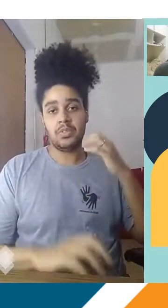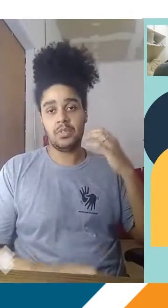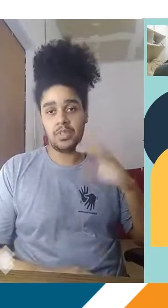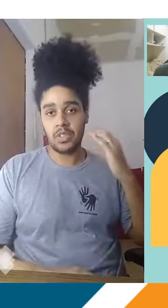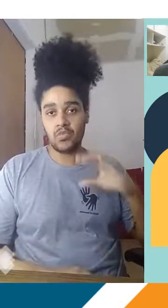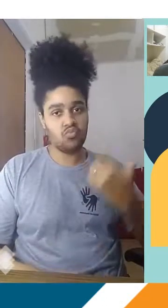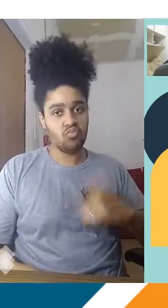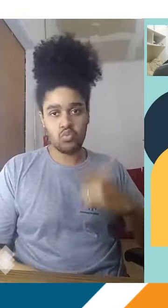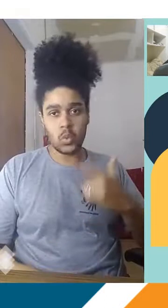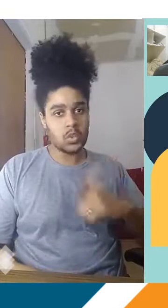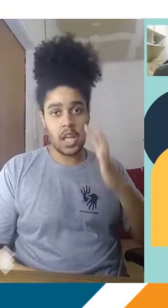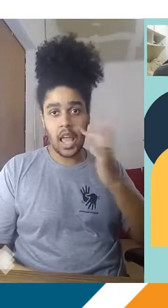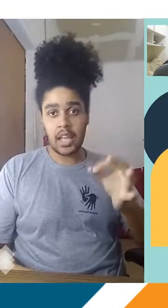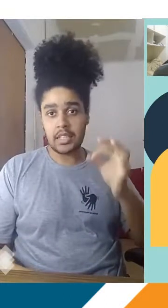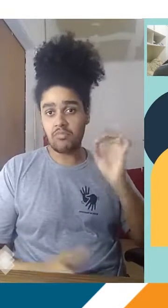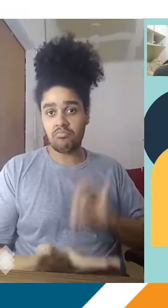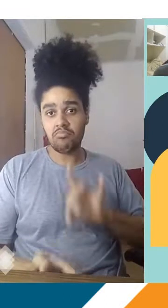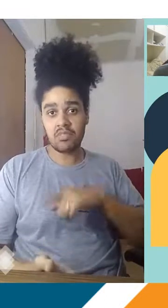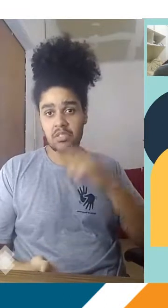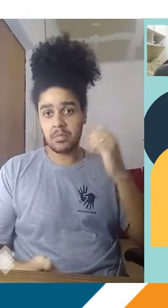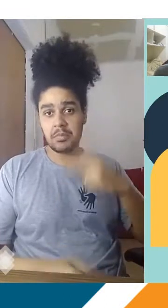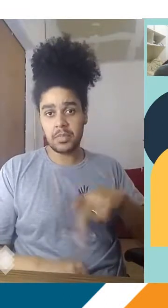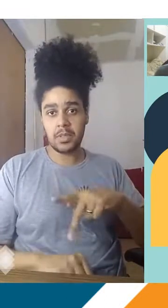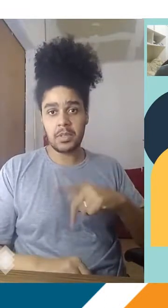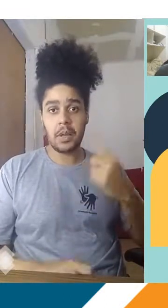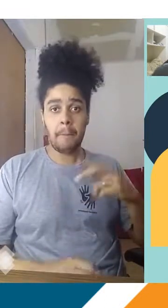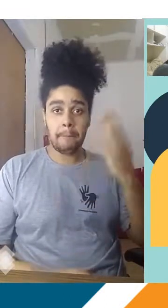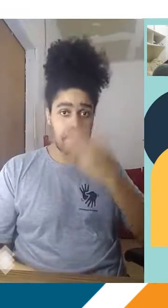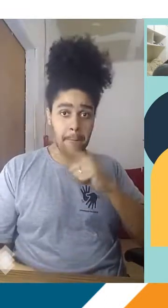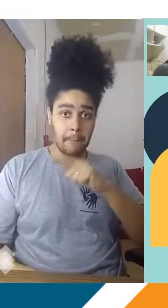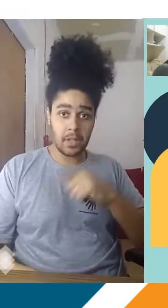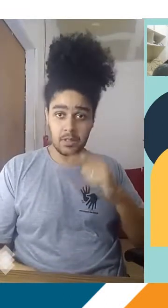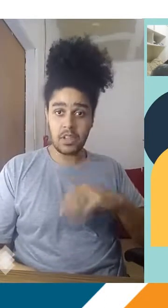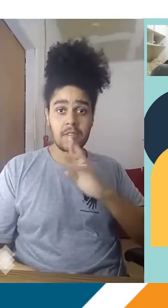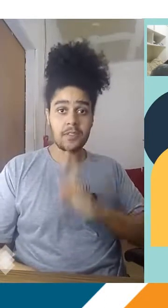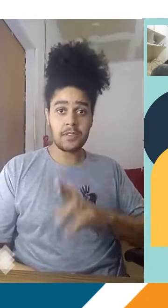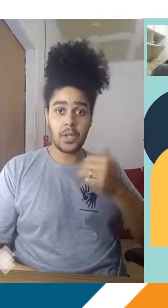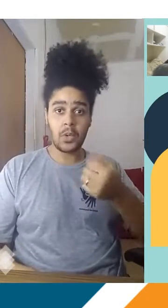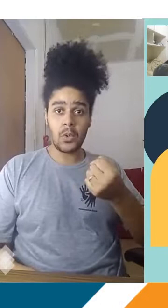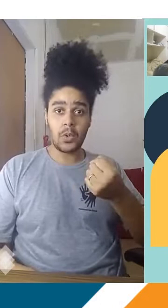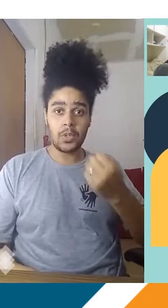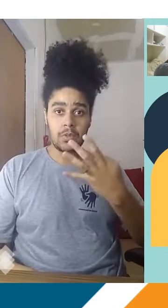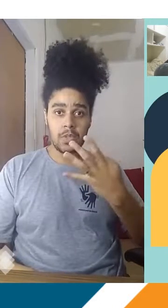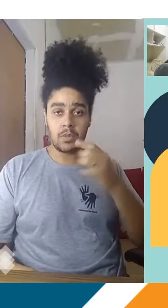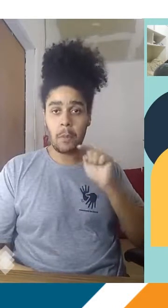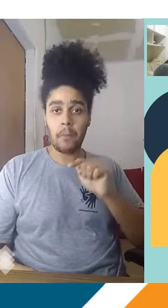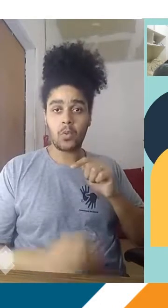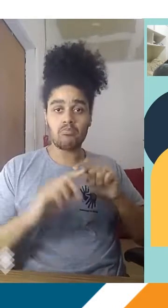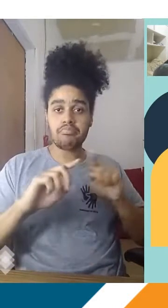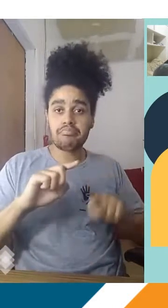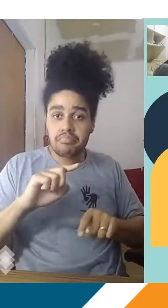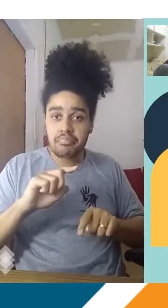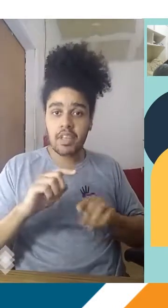o ensino científico não tem a devida atenção no país. Prova disso, então, é o resultado